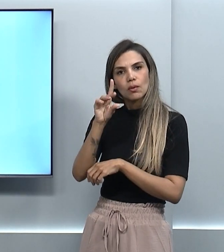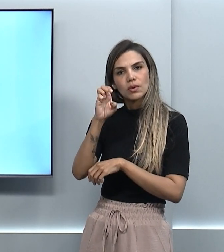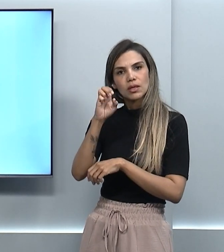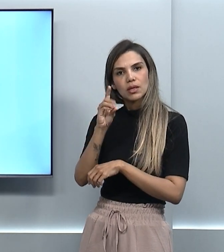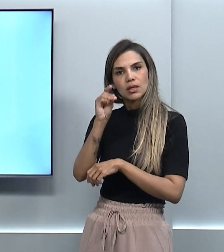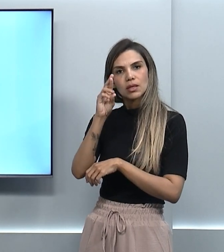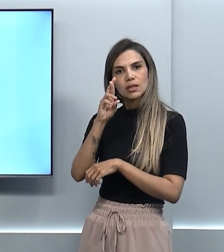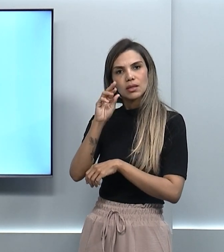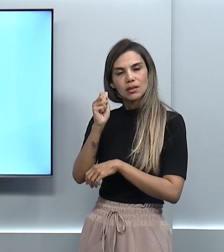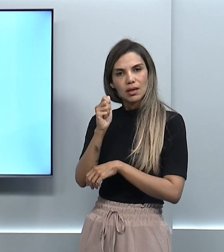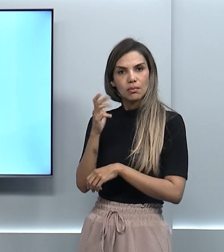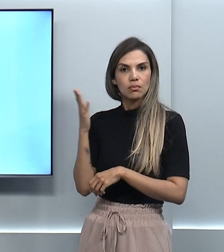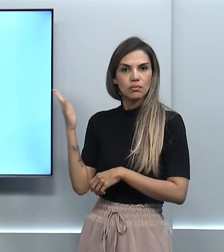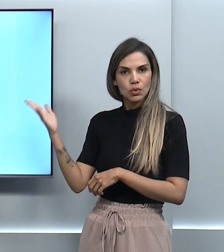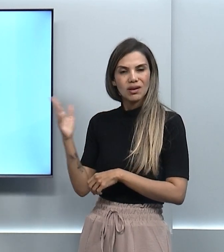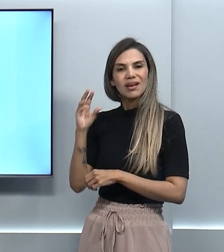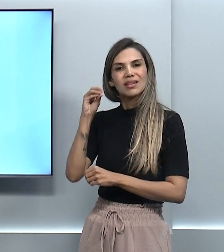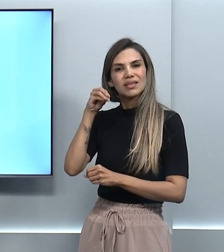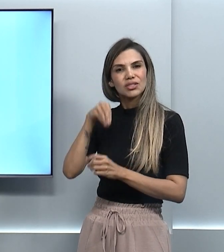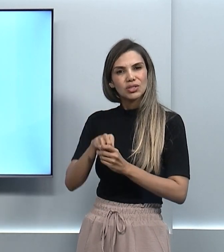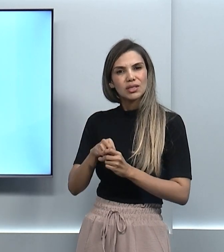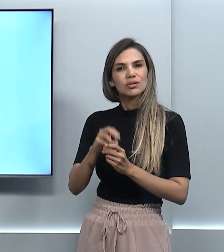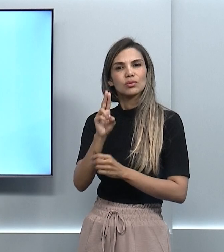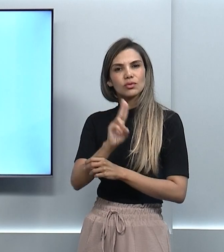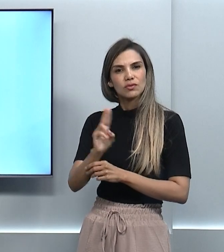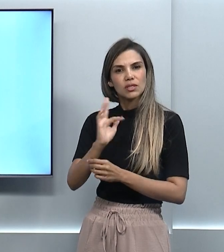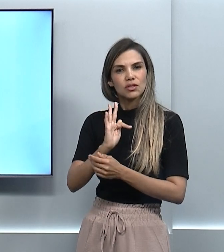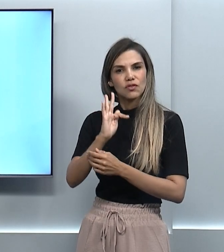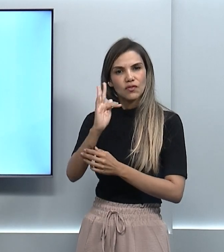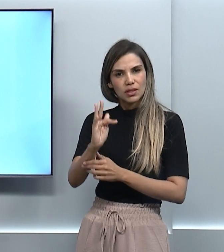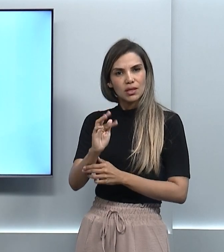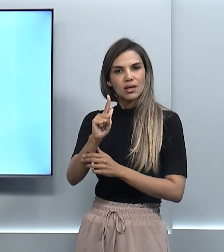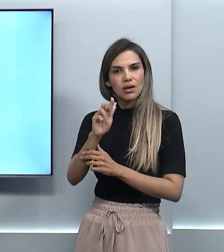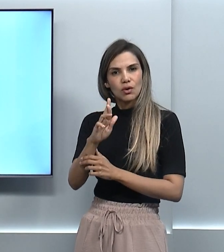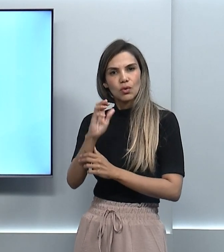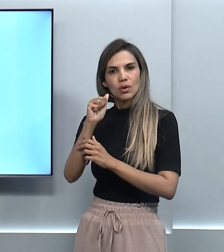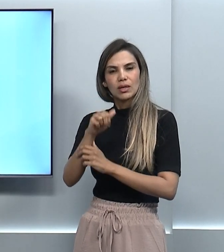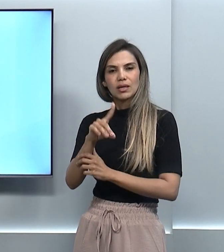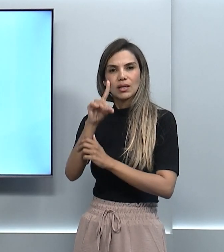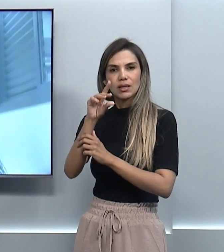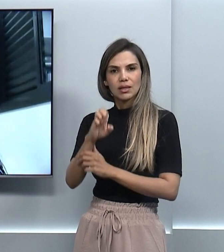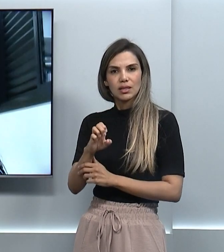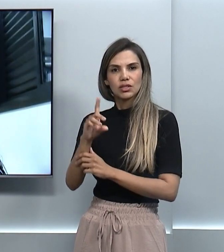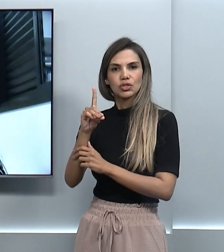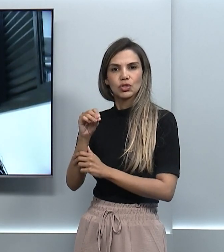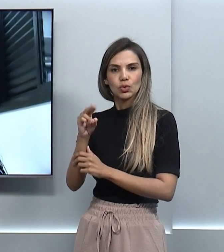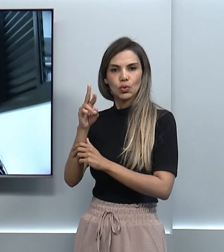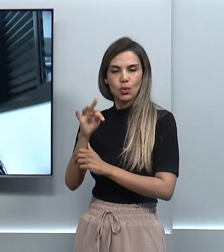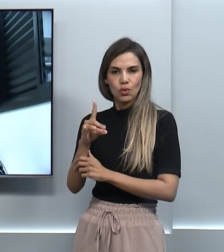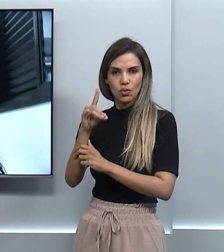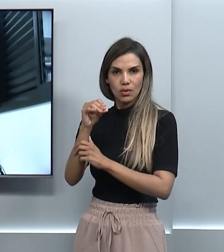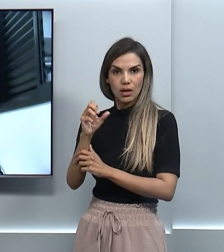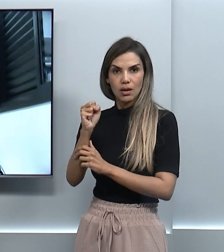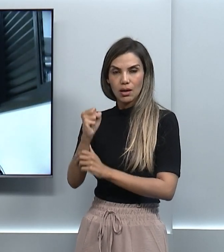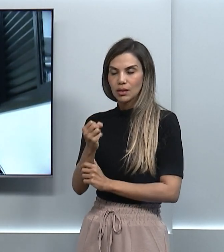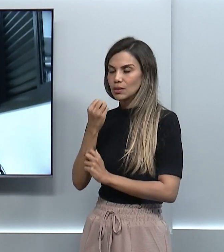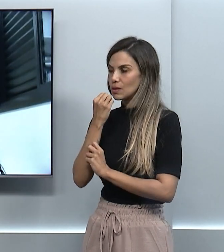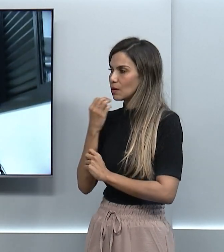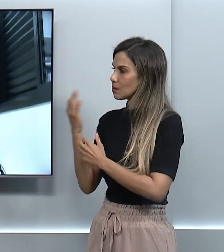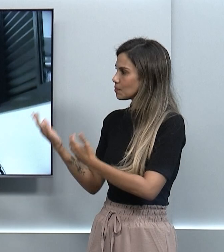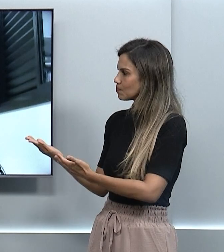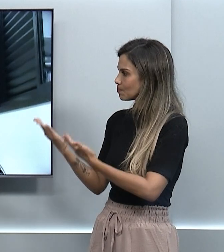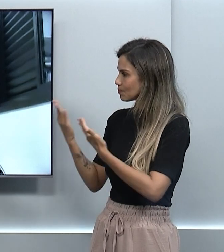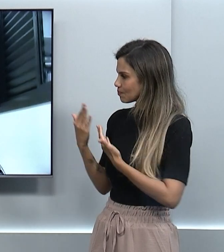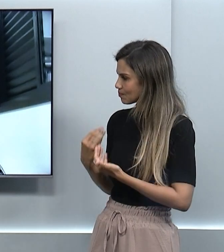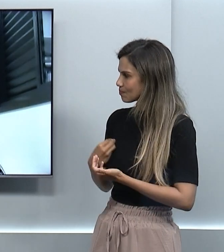Internacionais da Universidade Federal de Grande Dourados. Seja muito bem-vinda, Débora, que vai aparecer aqui na nossa tela agora. Muito obrigada